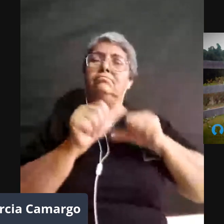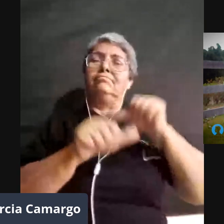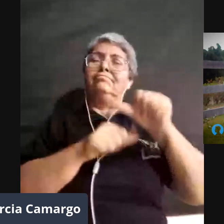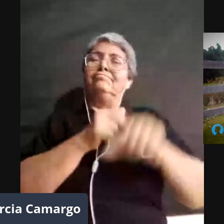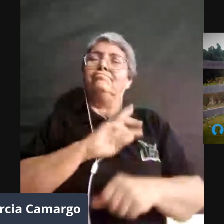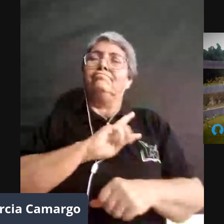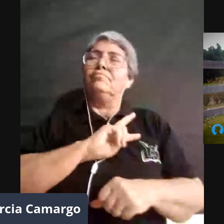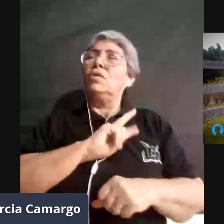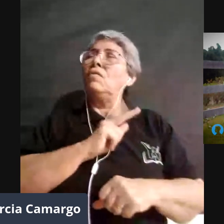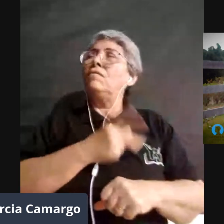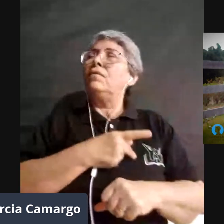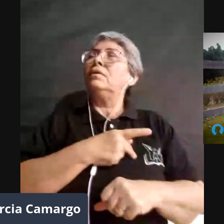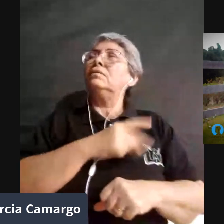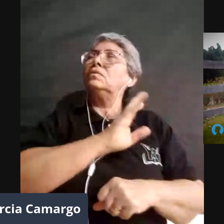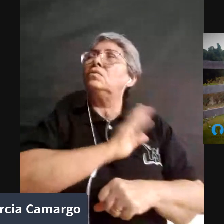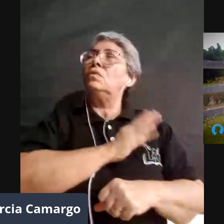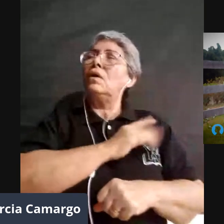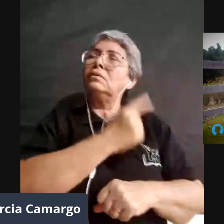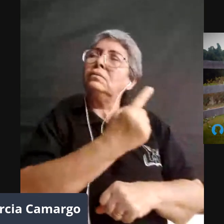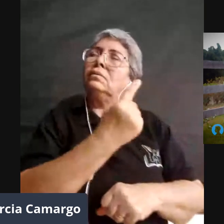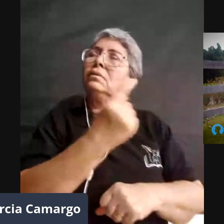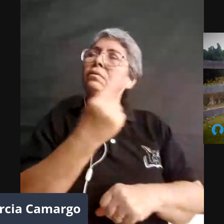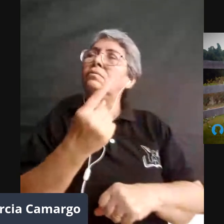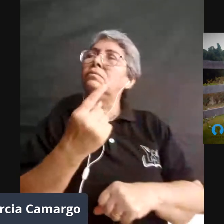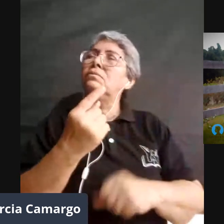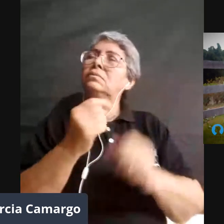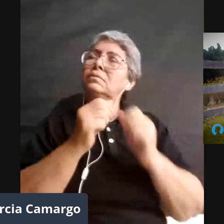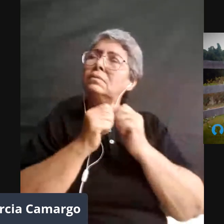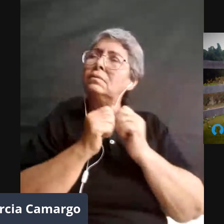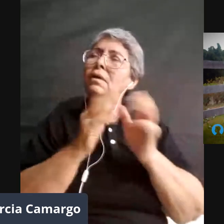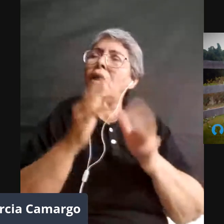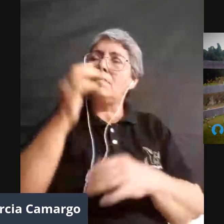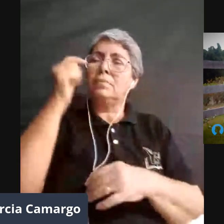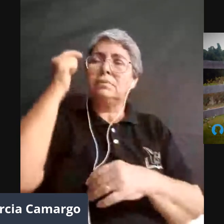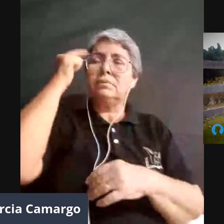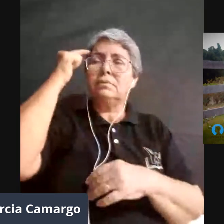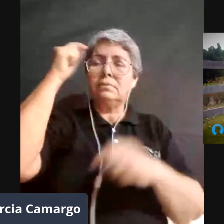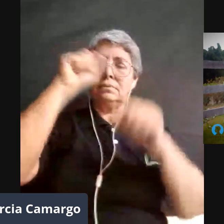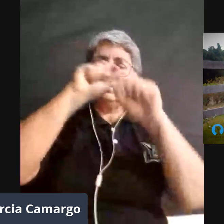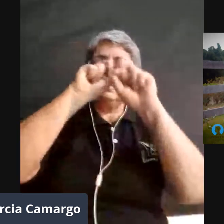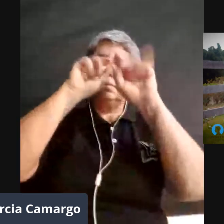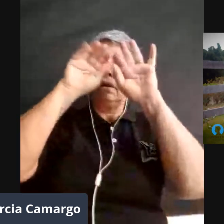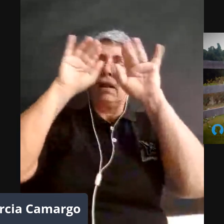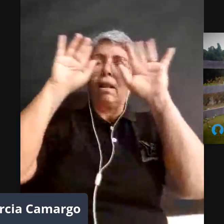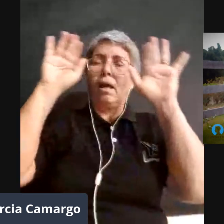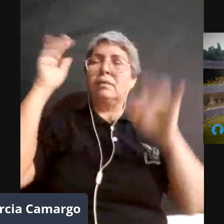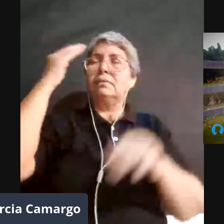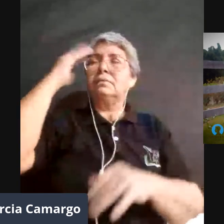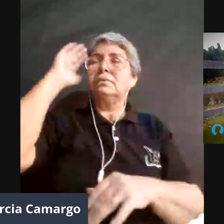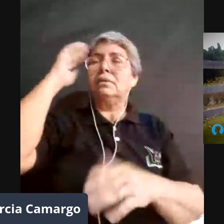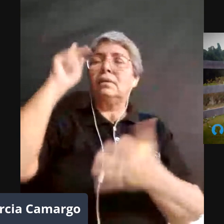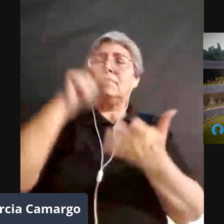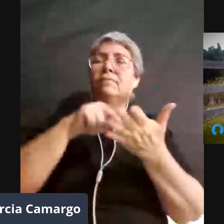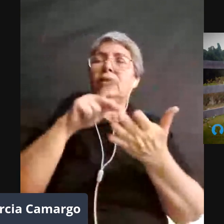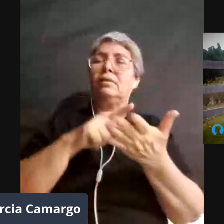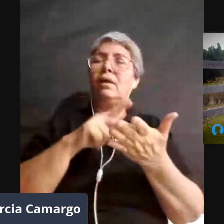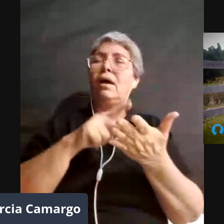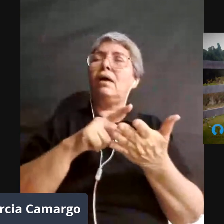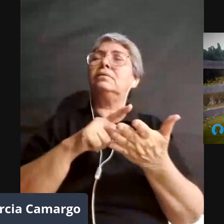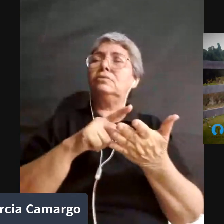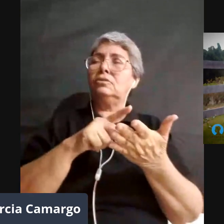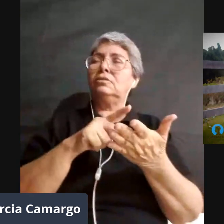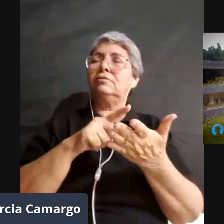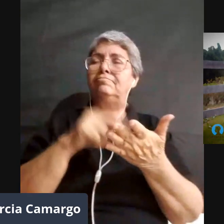e abra a nossa mente para entender cada verdade que o Senhor apresentar a nós. Nos ajude, Pai, a